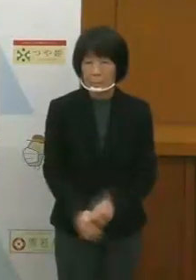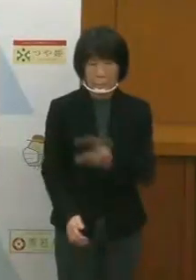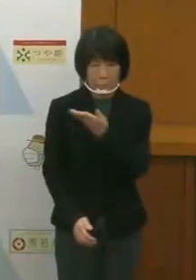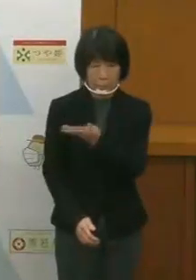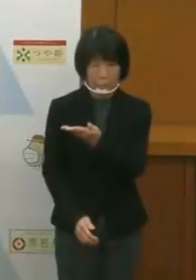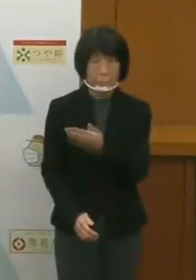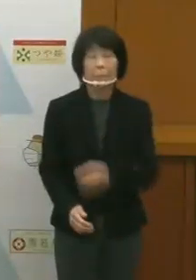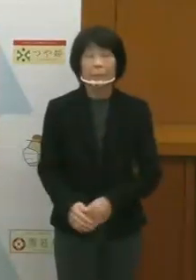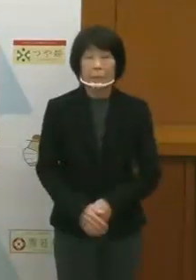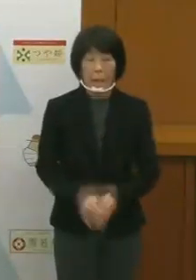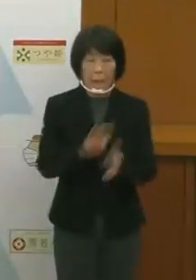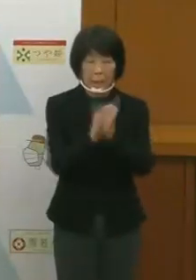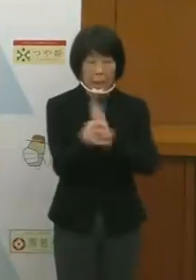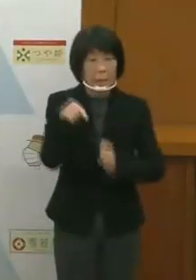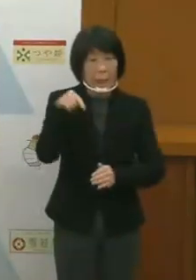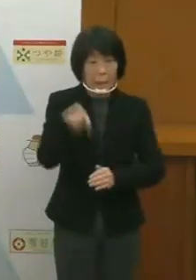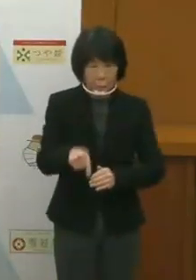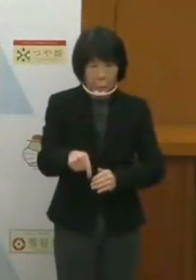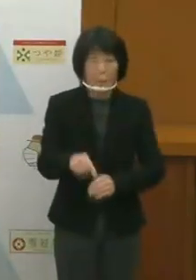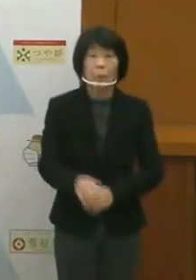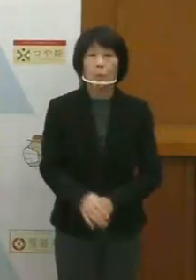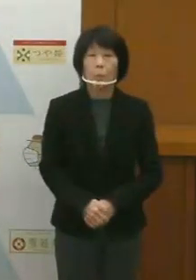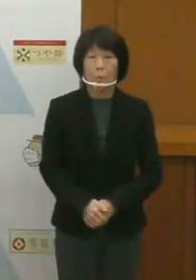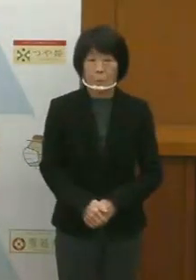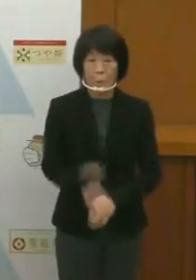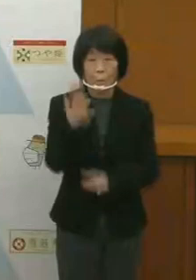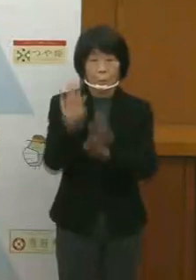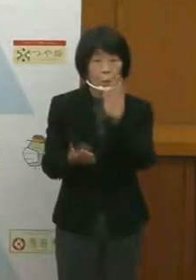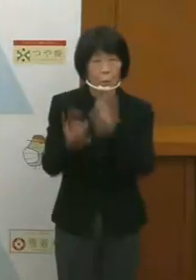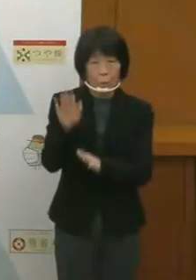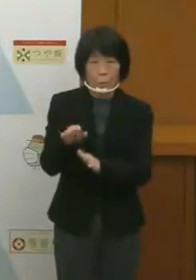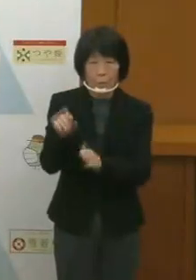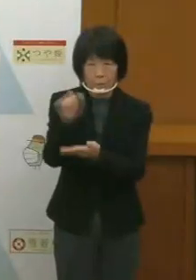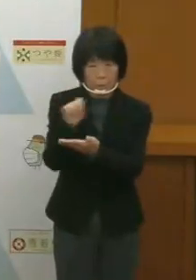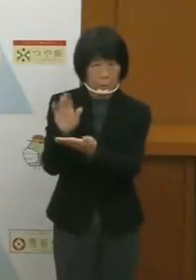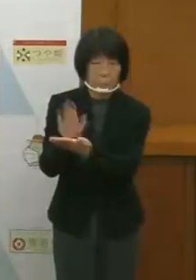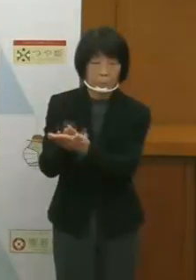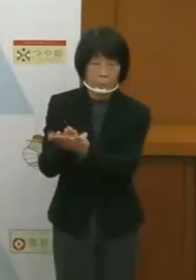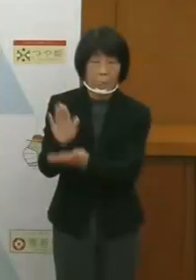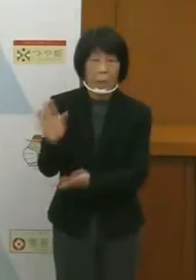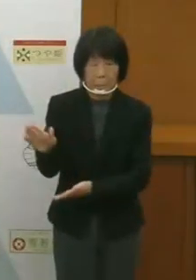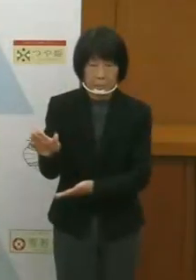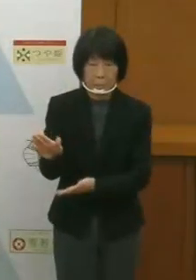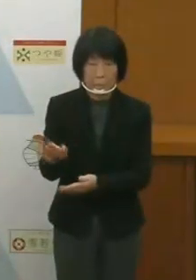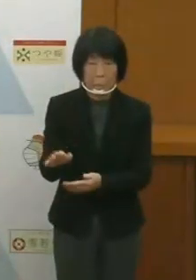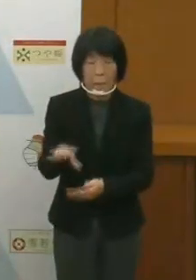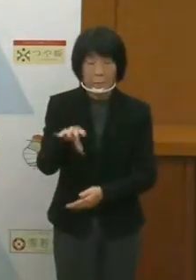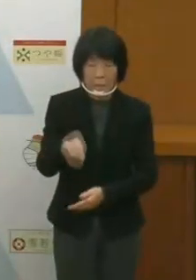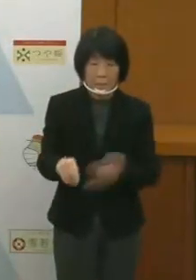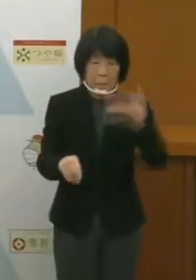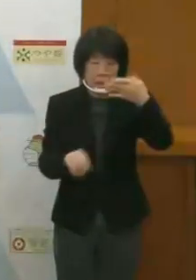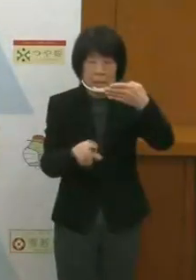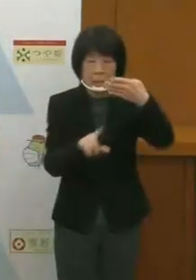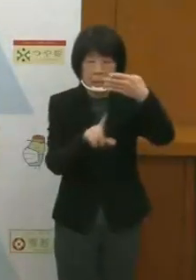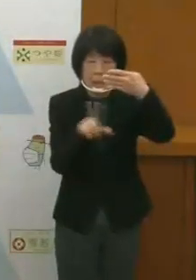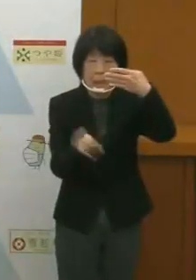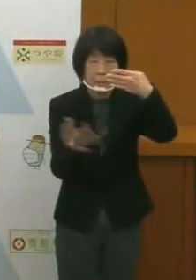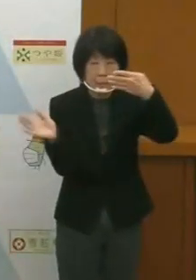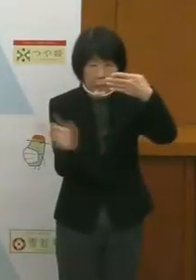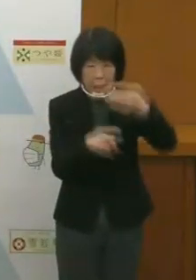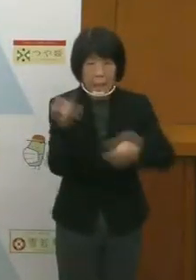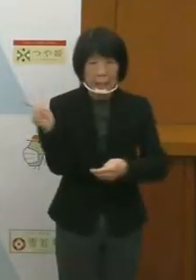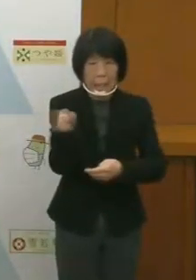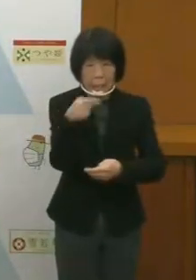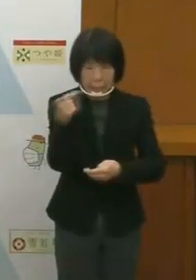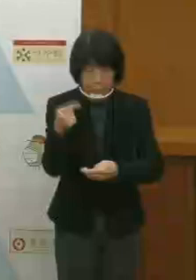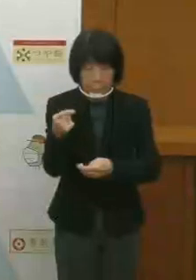これが県内のですね、状況であります。まず4月に第1波が発生